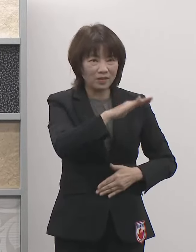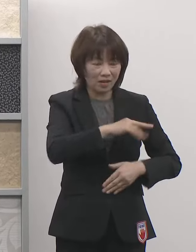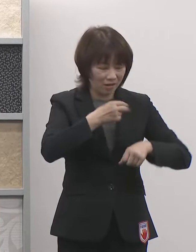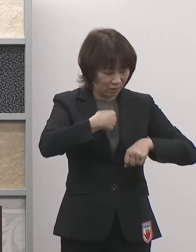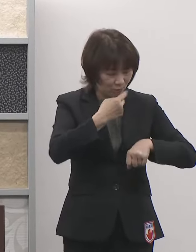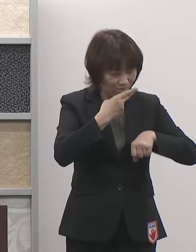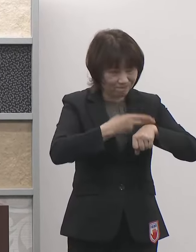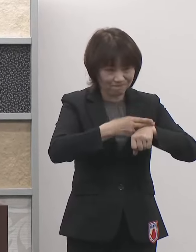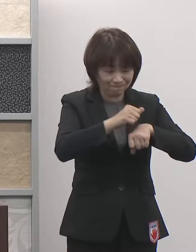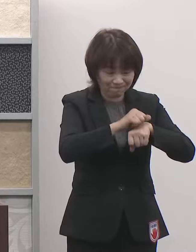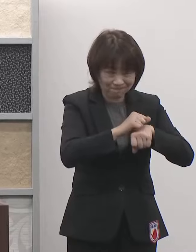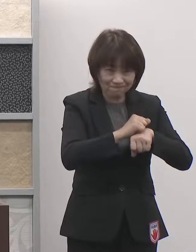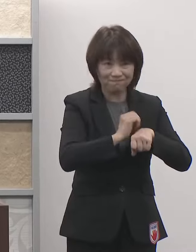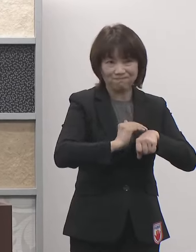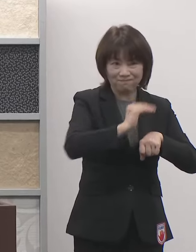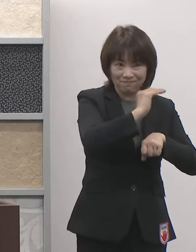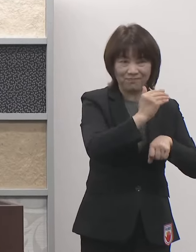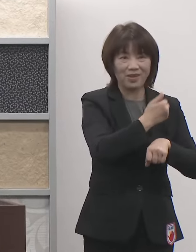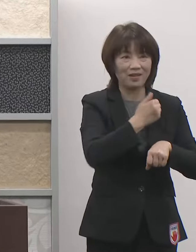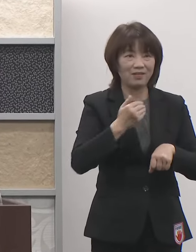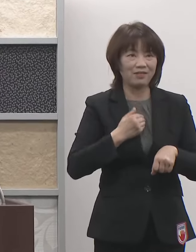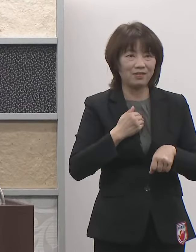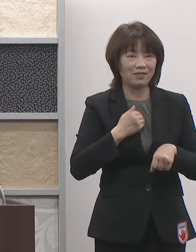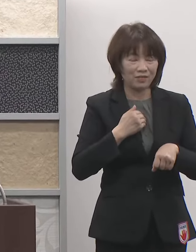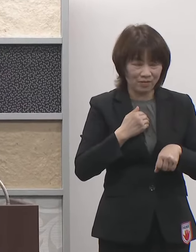ように、キャリアアップユニバーシティ、